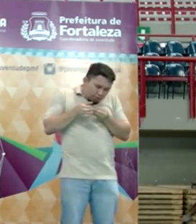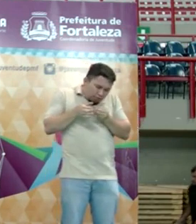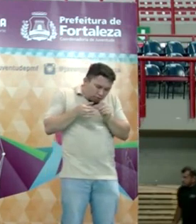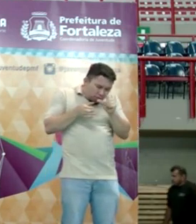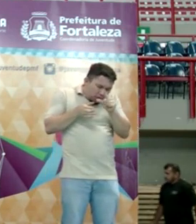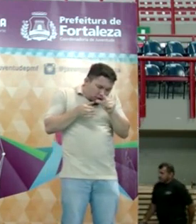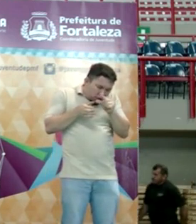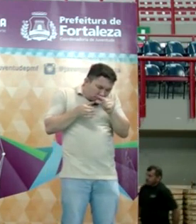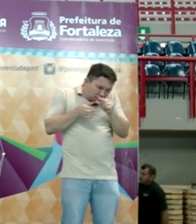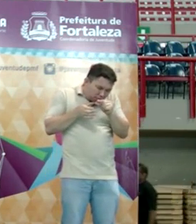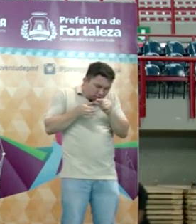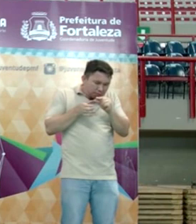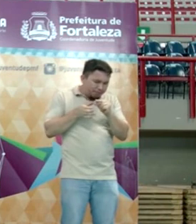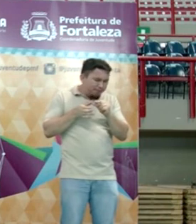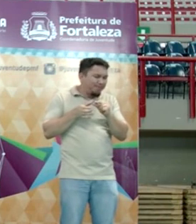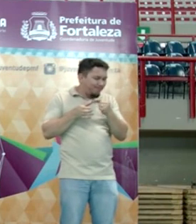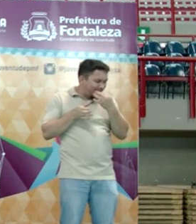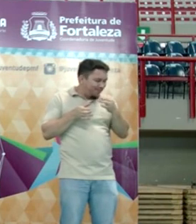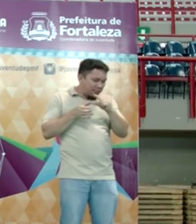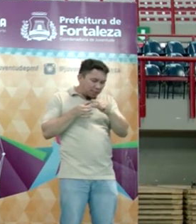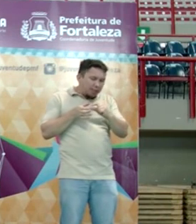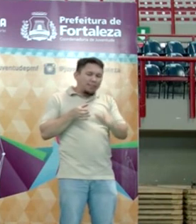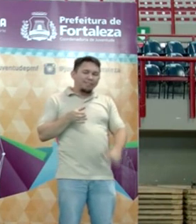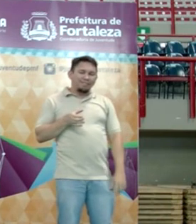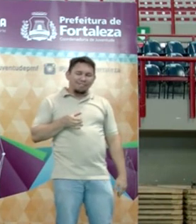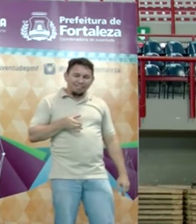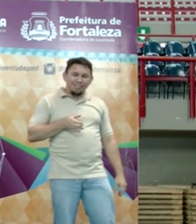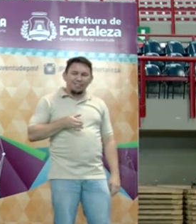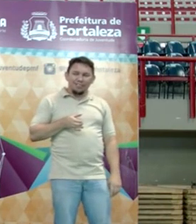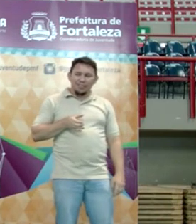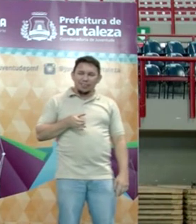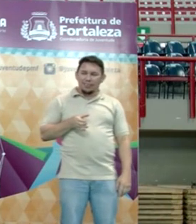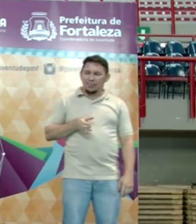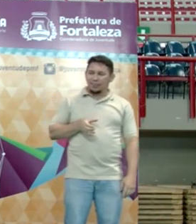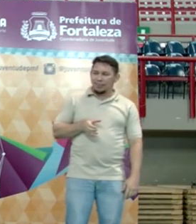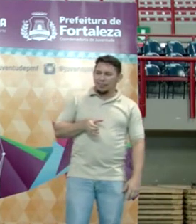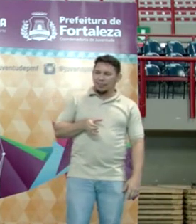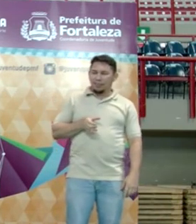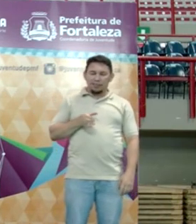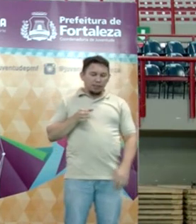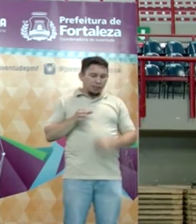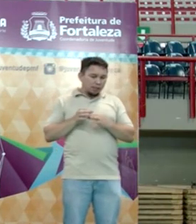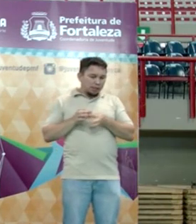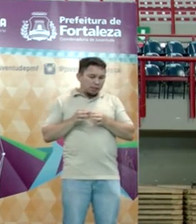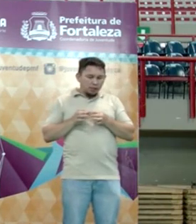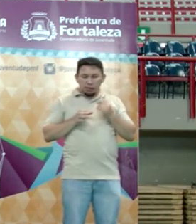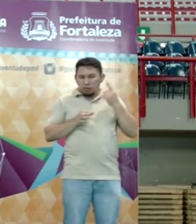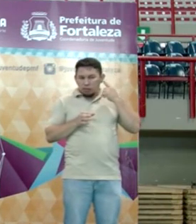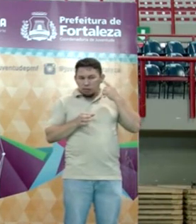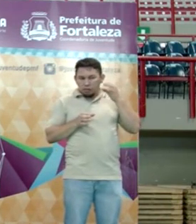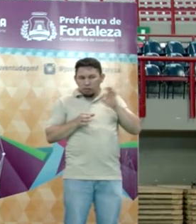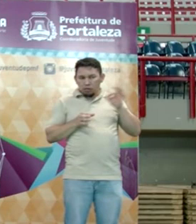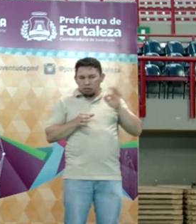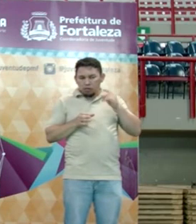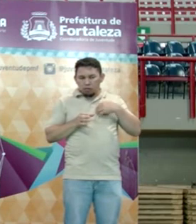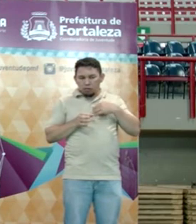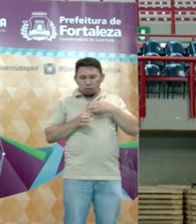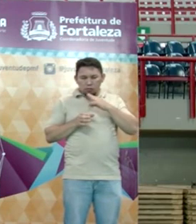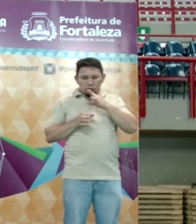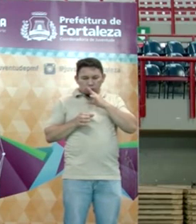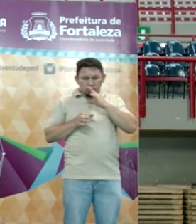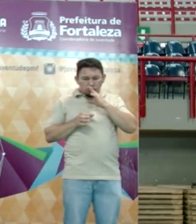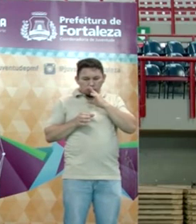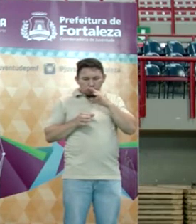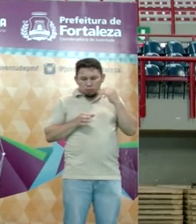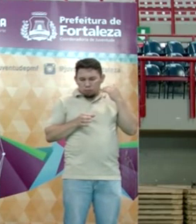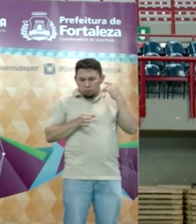o máximo que eu pude. Galera, eu apitava e não ouvia mais. Ou seja, o som era